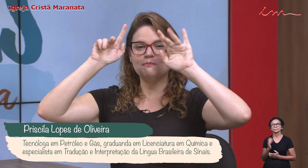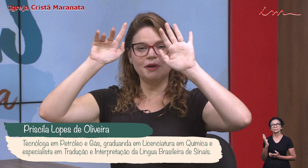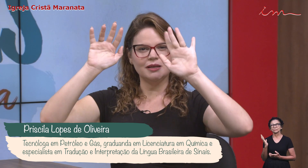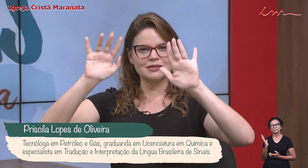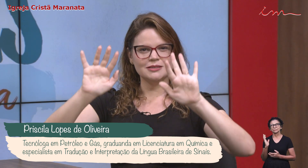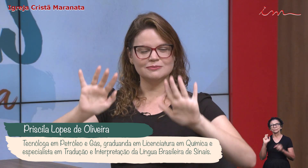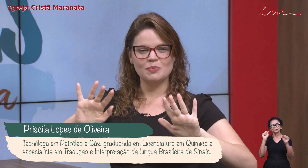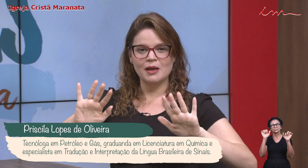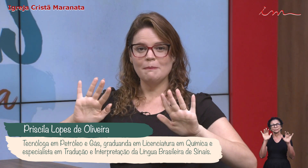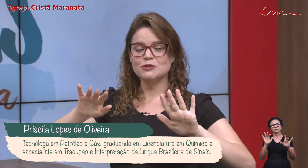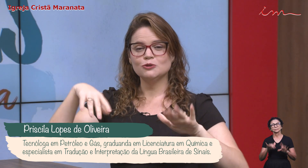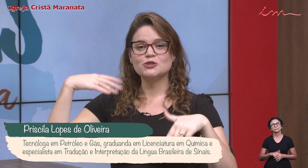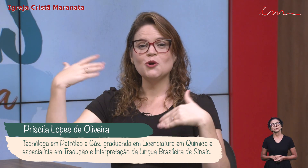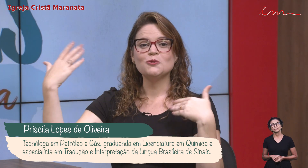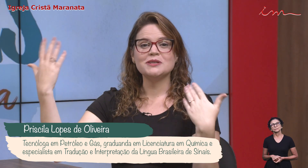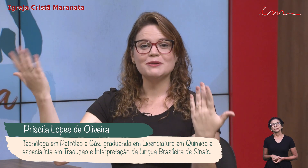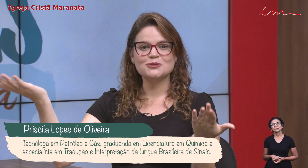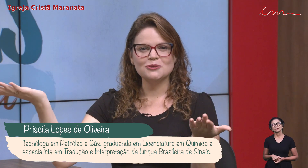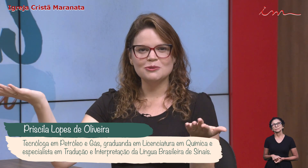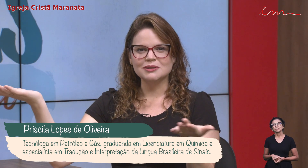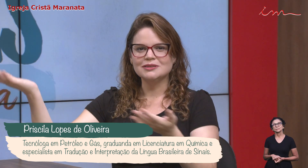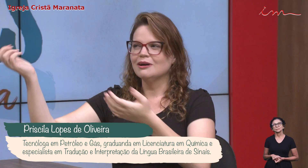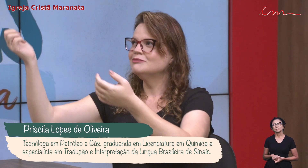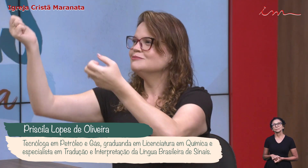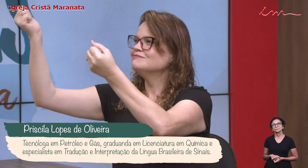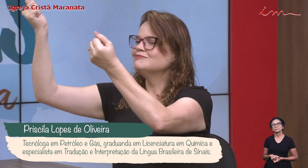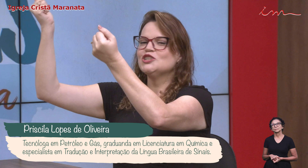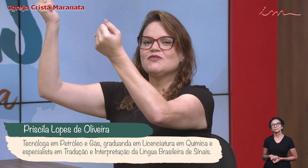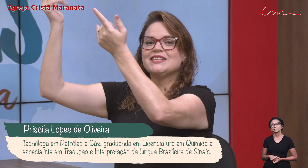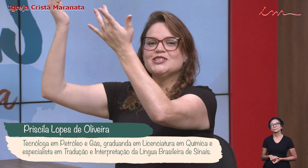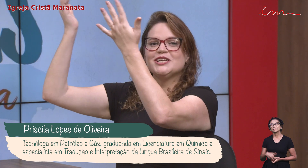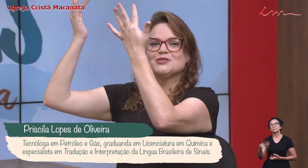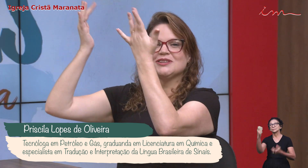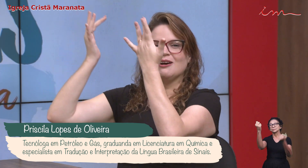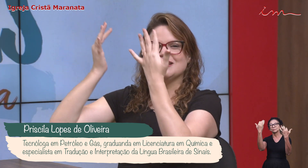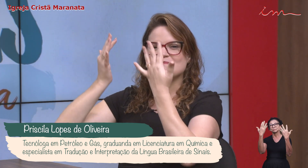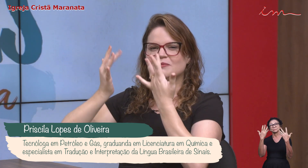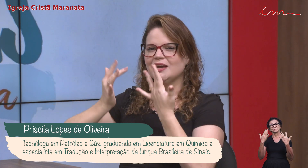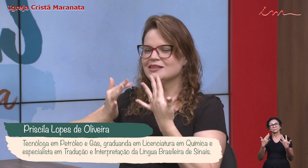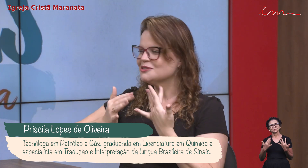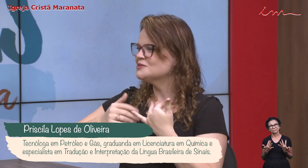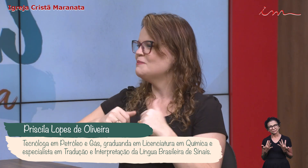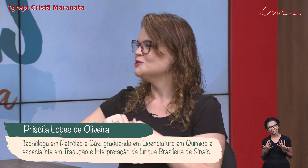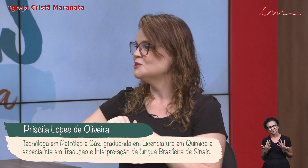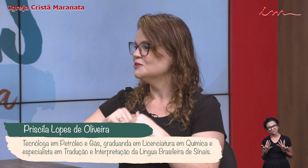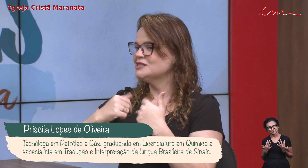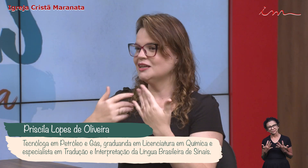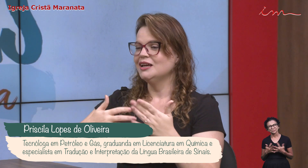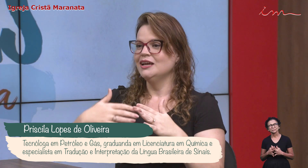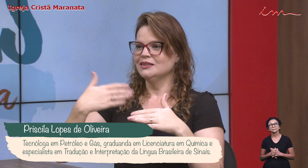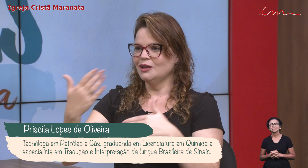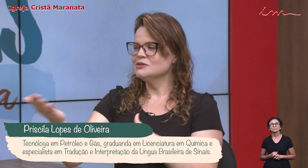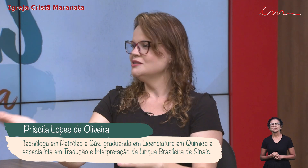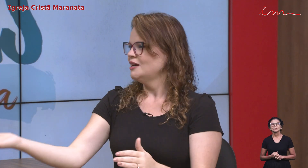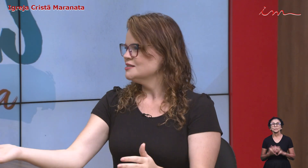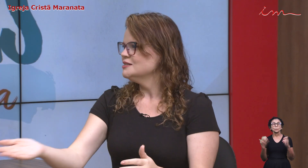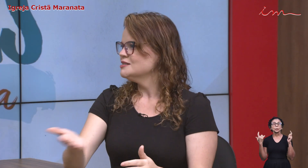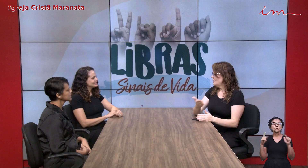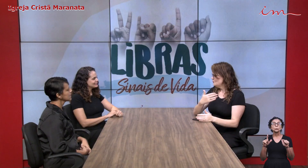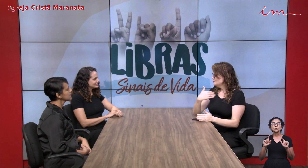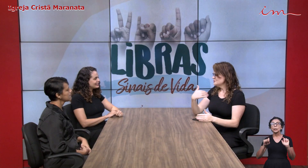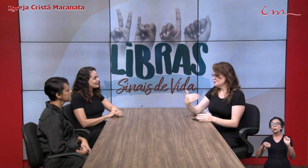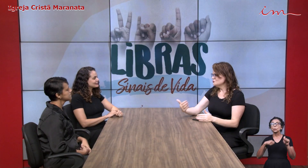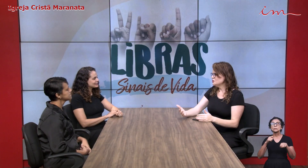daqui, bênção. Mas quando o Senhor nos abençoa, então a gente faz até direcional, né? Isso. Bênção, nos abençoa. Então, assim, tem uns sinais